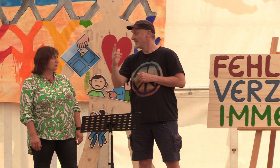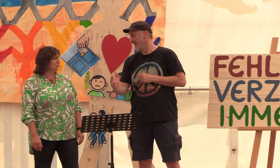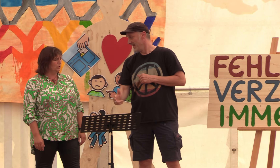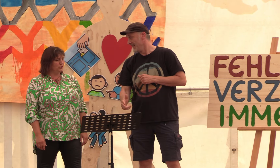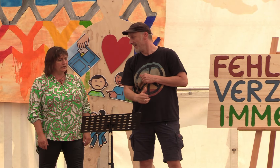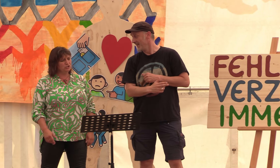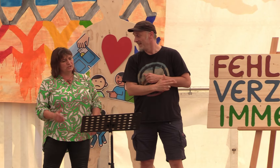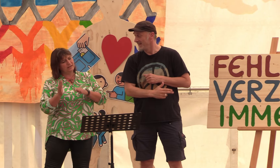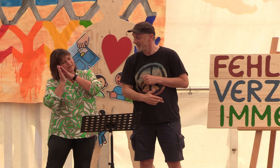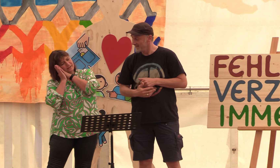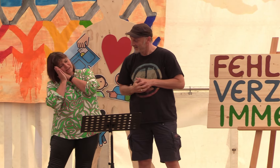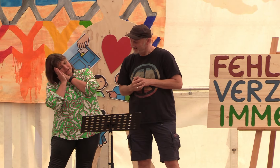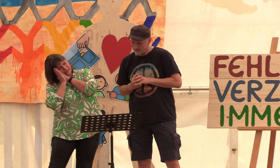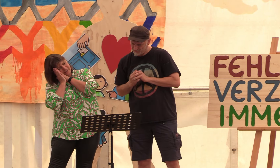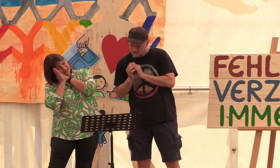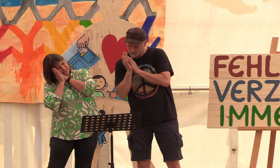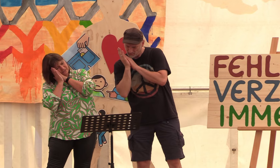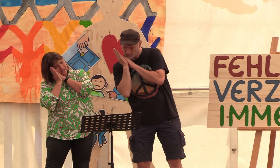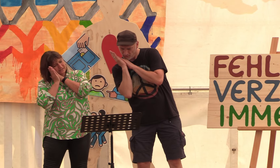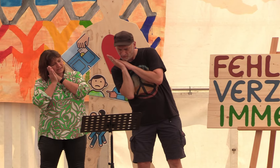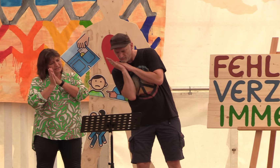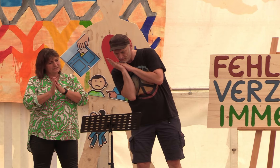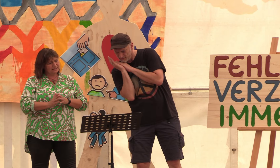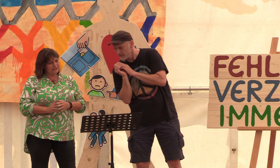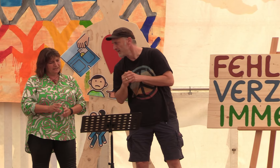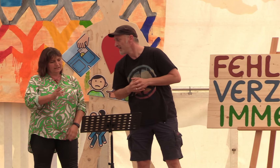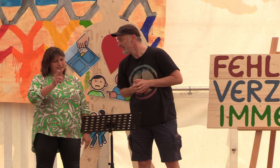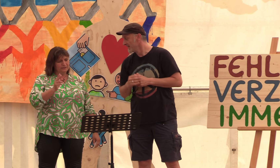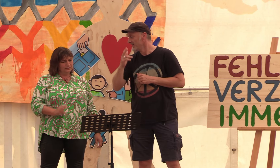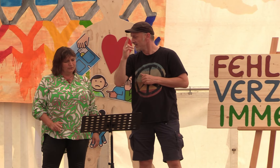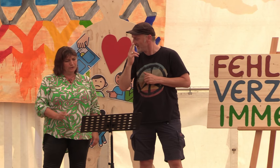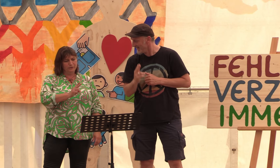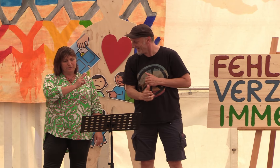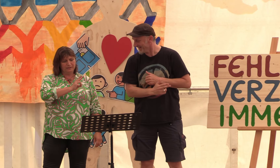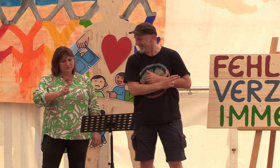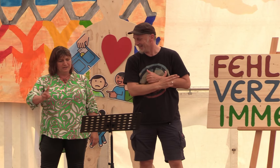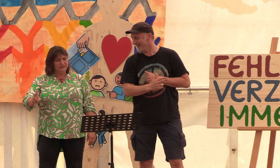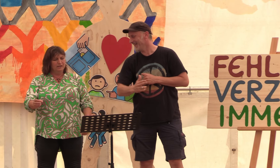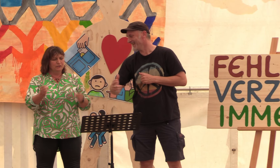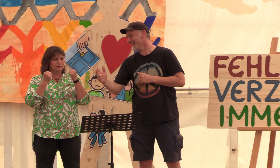Seine Segnung.